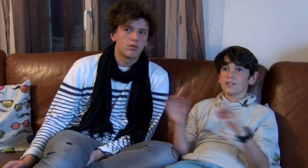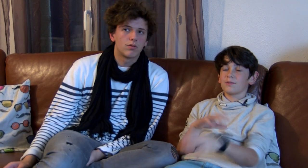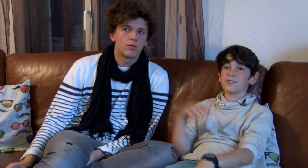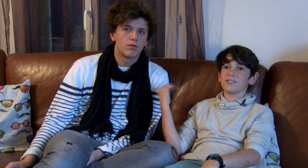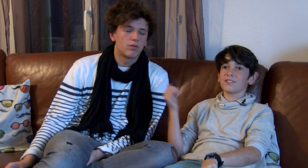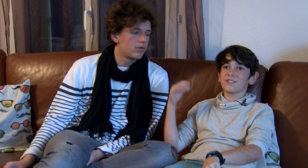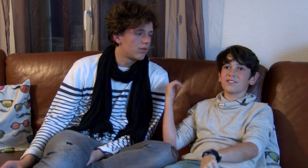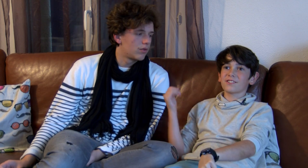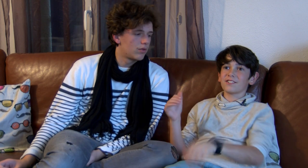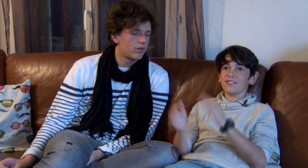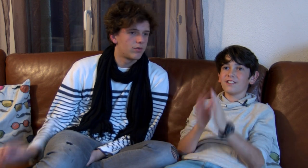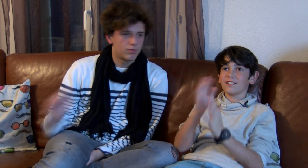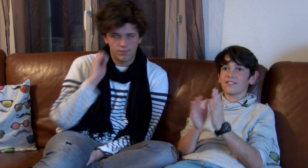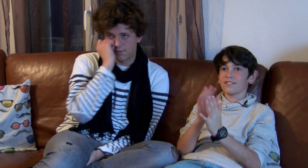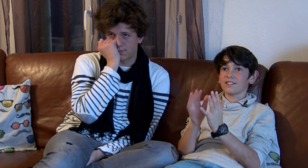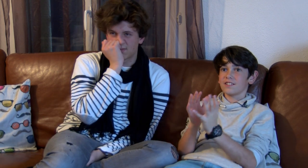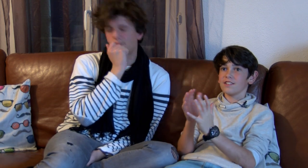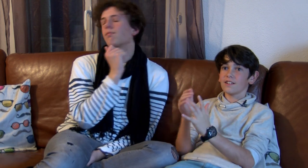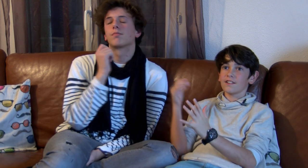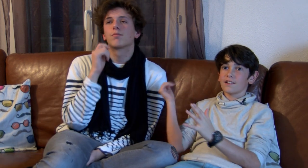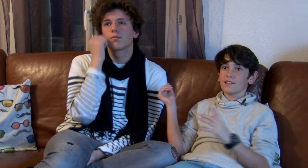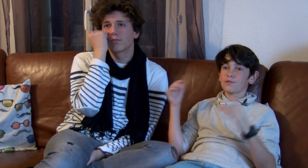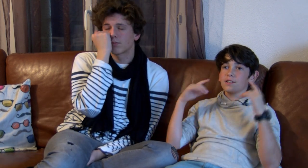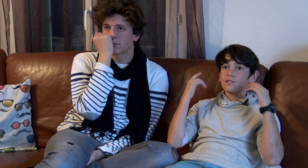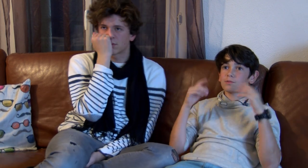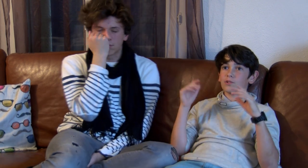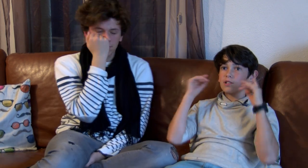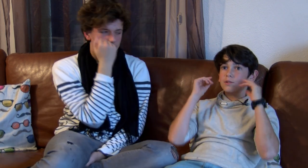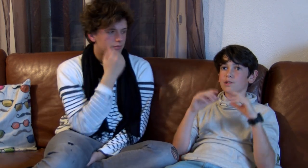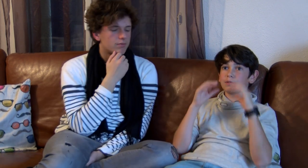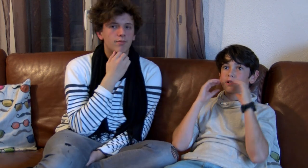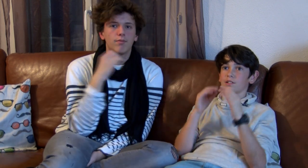Moi, je lui traduis en langue des signes, et lui, il comprend et il parle.